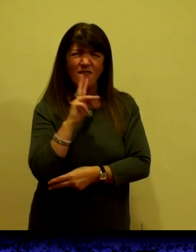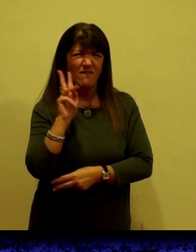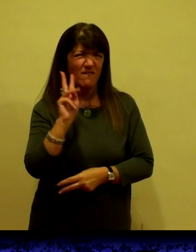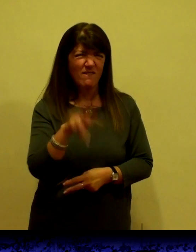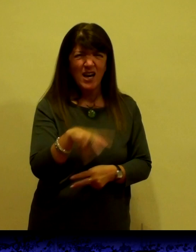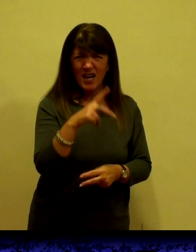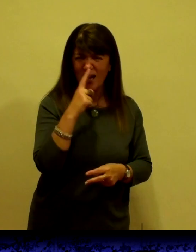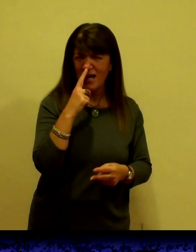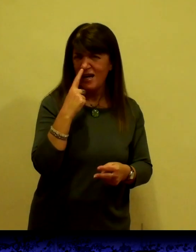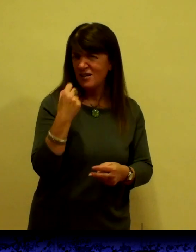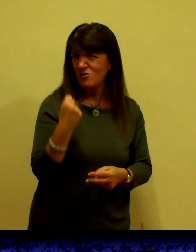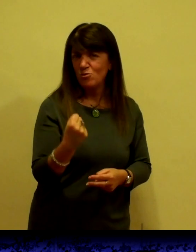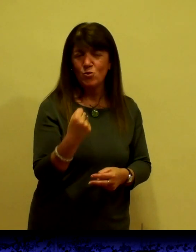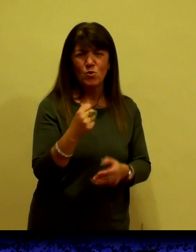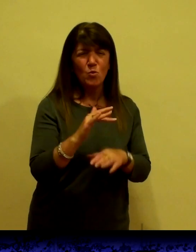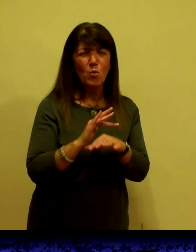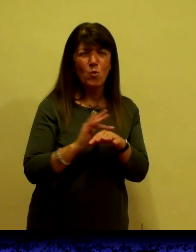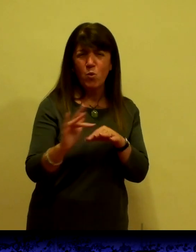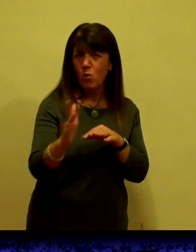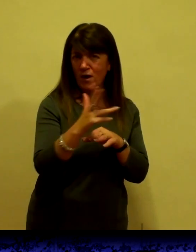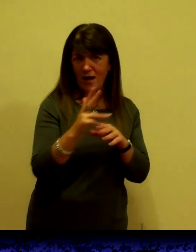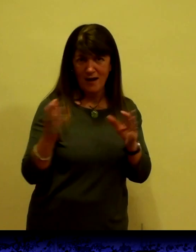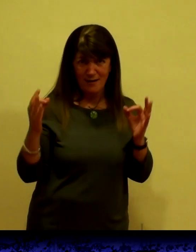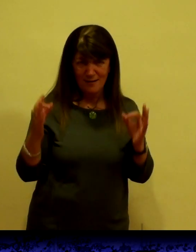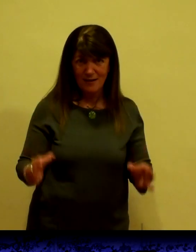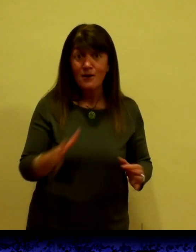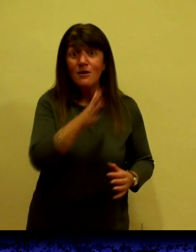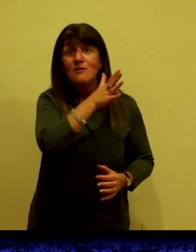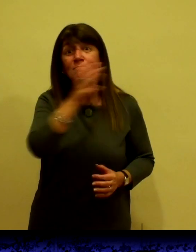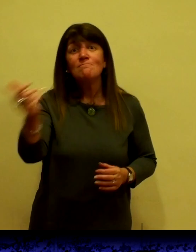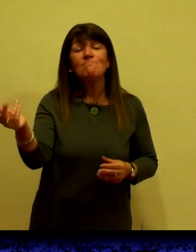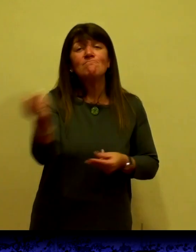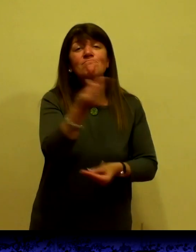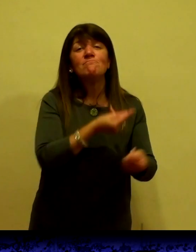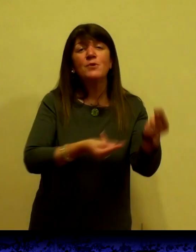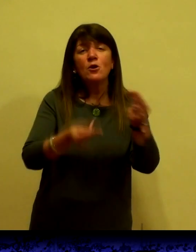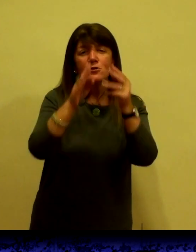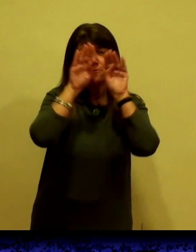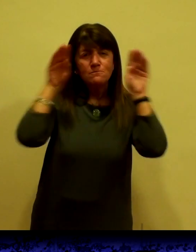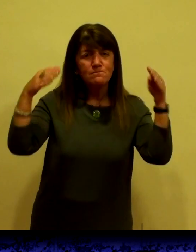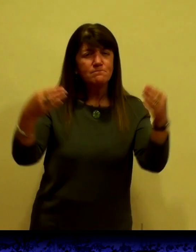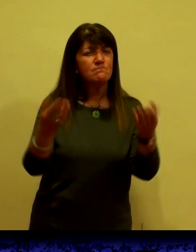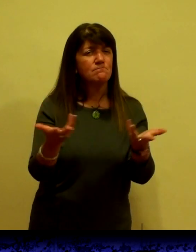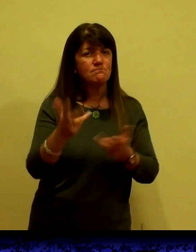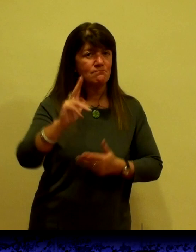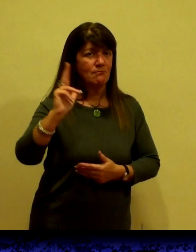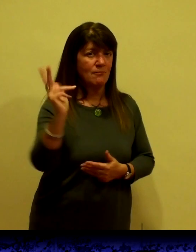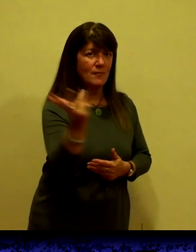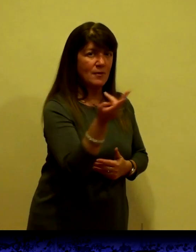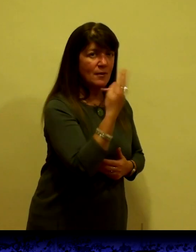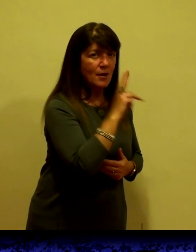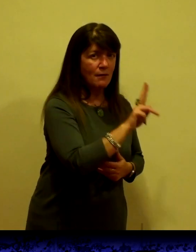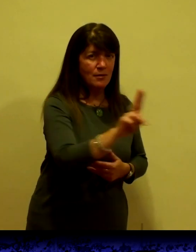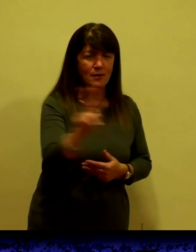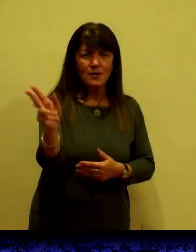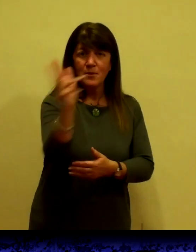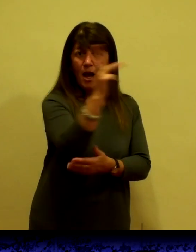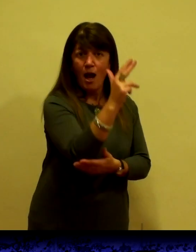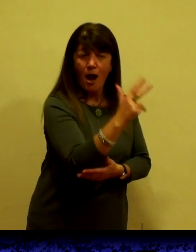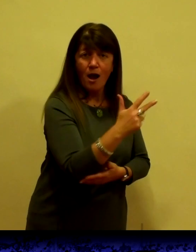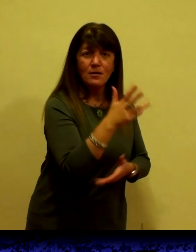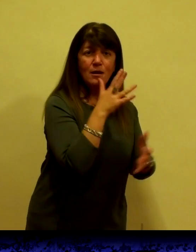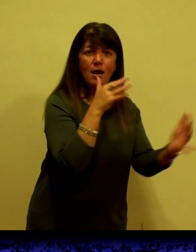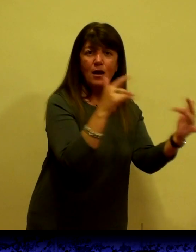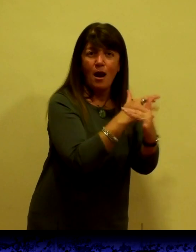pura. E quest'anno il progetto si è focalizzato su tre tipi di arte: arte relazionale,